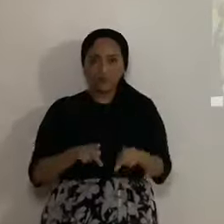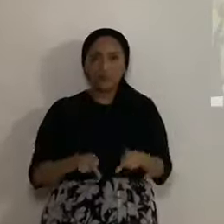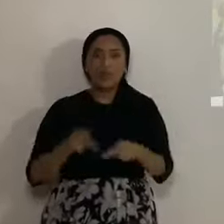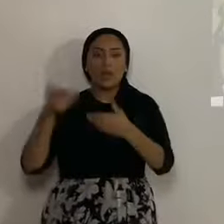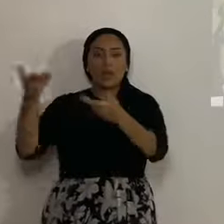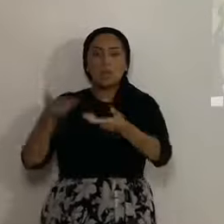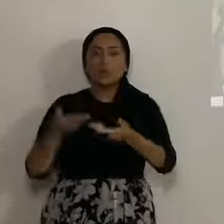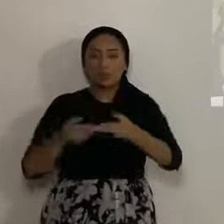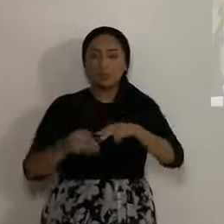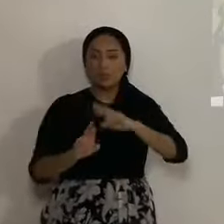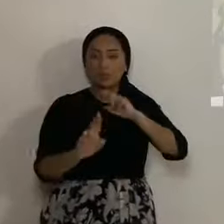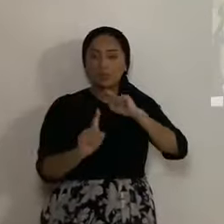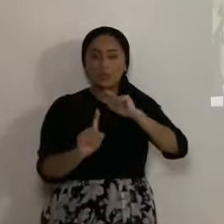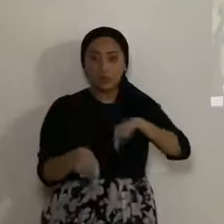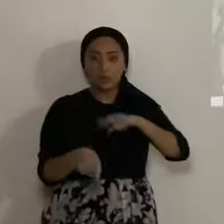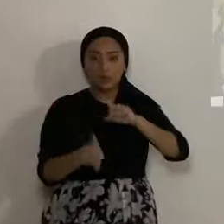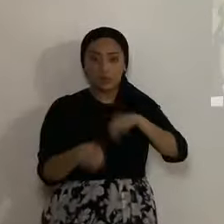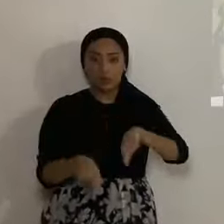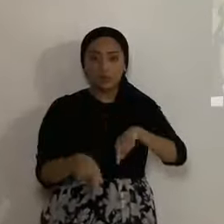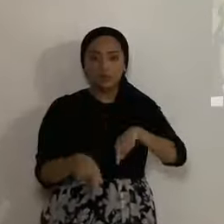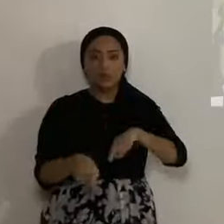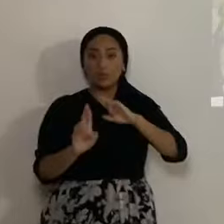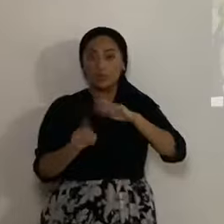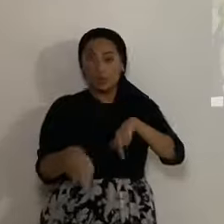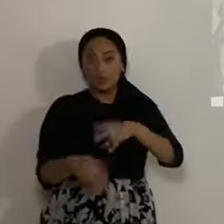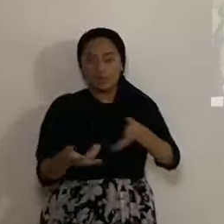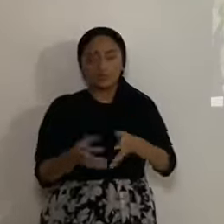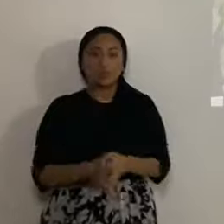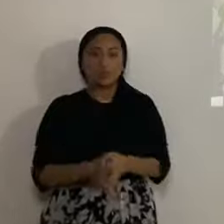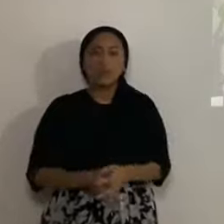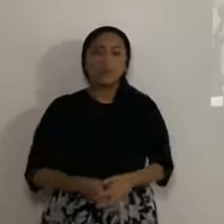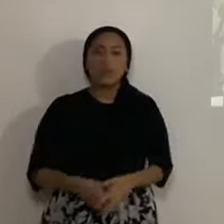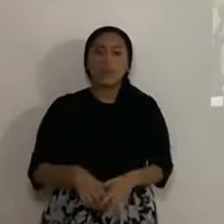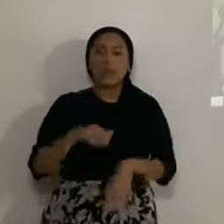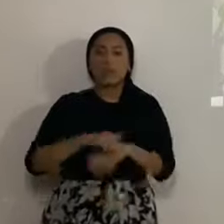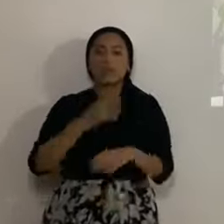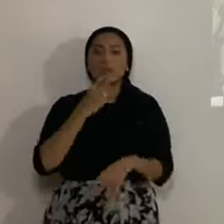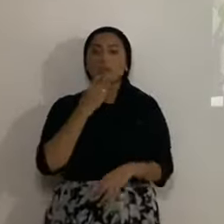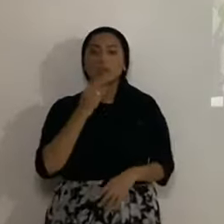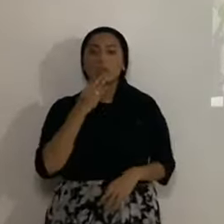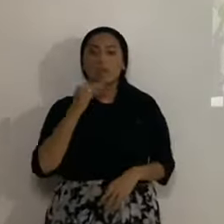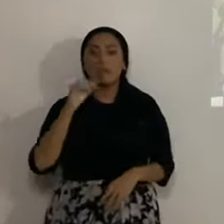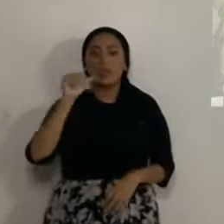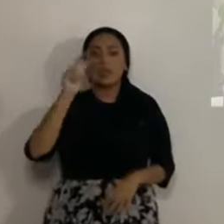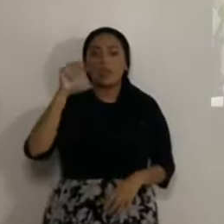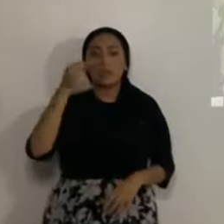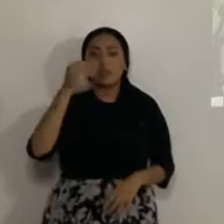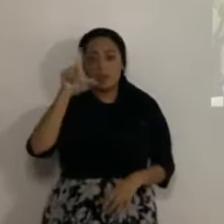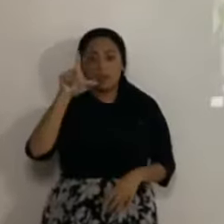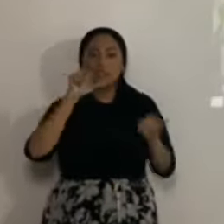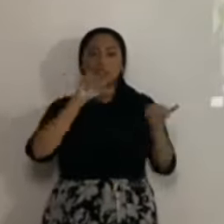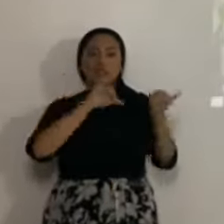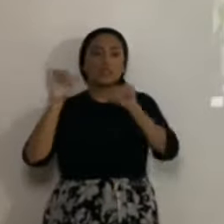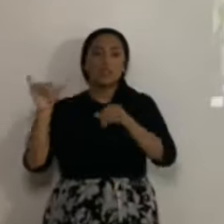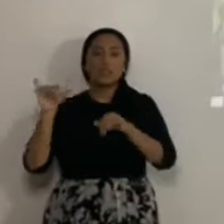respuestas, porque es un mensajero. En hebreo, ángel es Malaj,